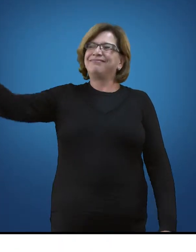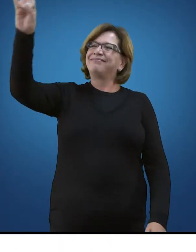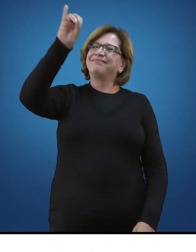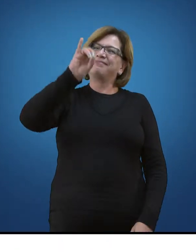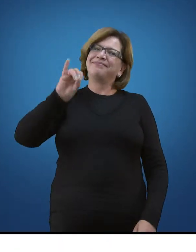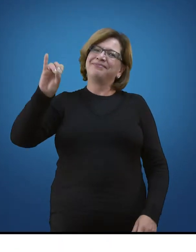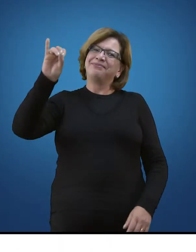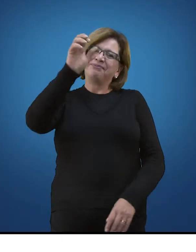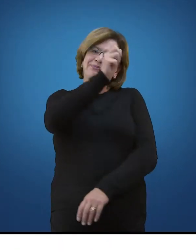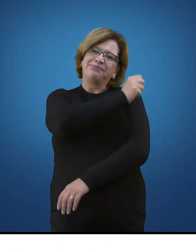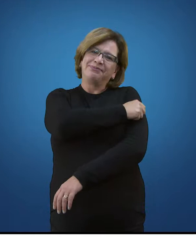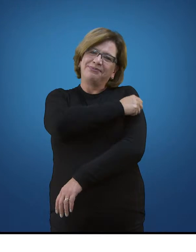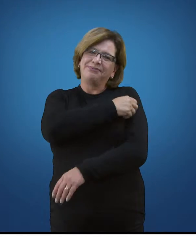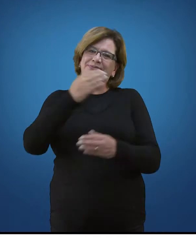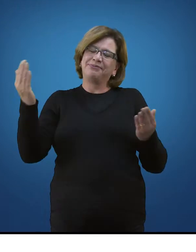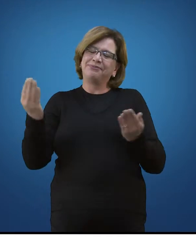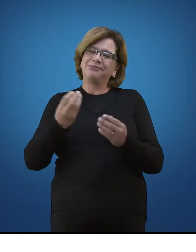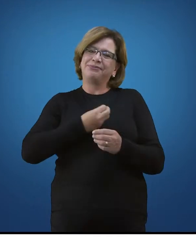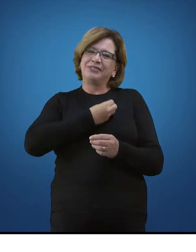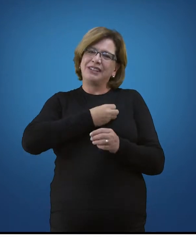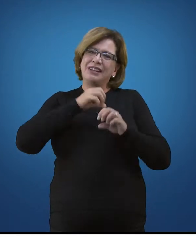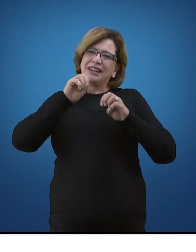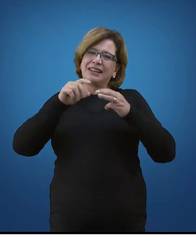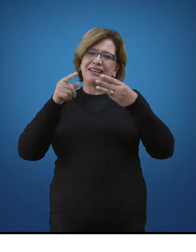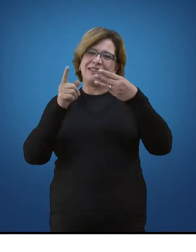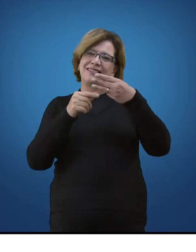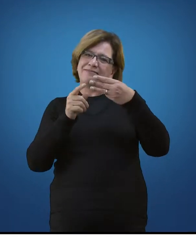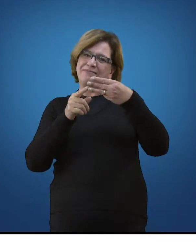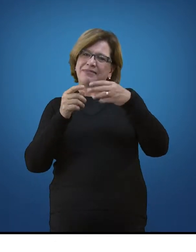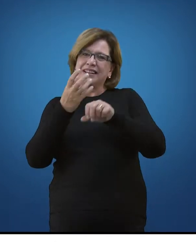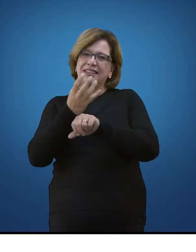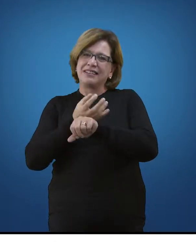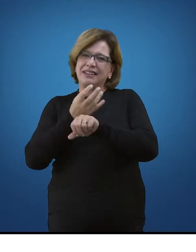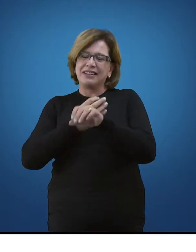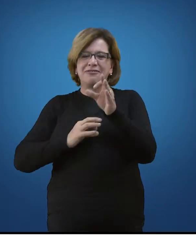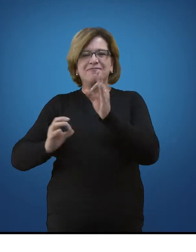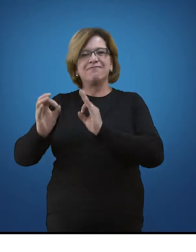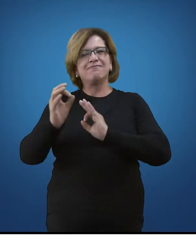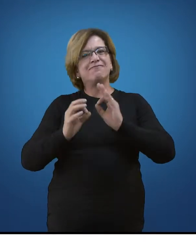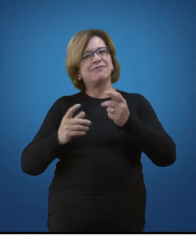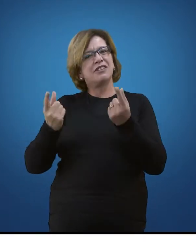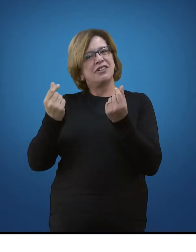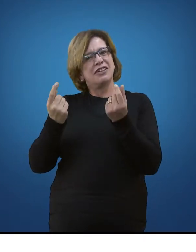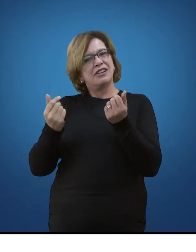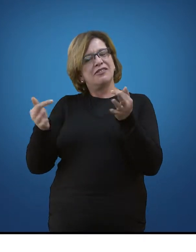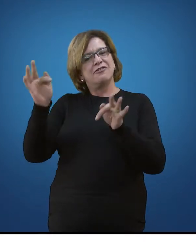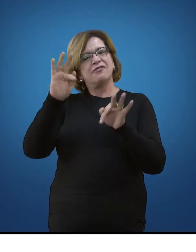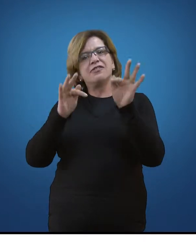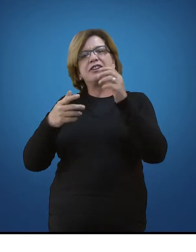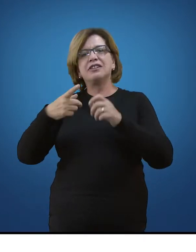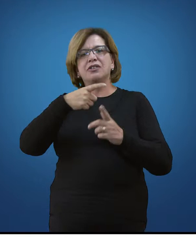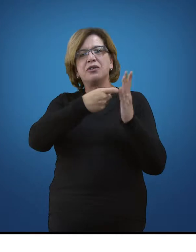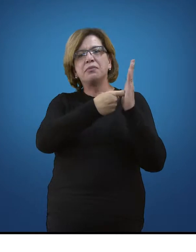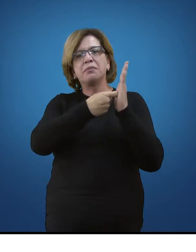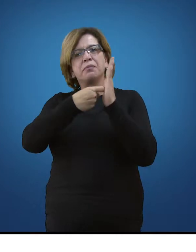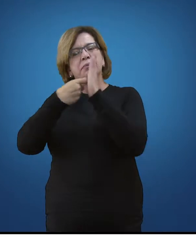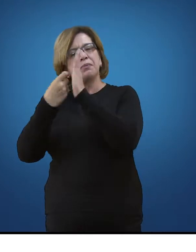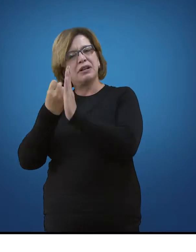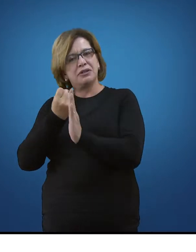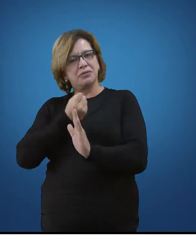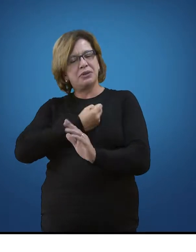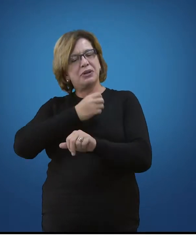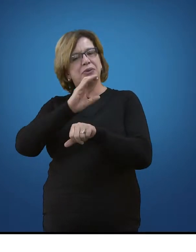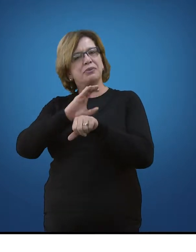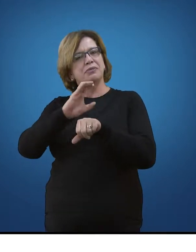Olá, alunos! Estamos aqui para a unidade 3 da disciplina Planejamento Financeiro, Físico e Patrimonial do curso